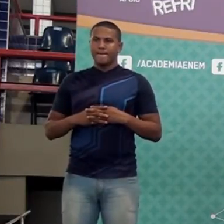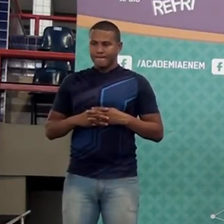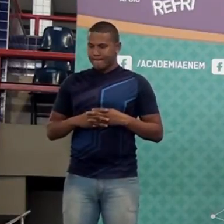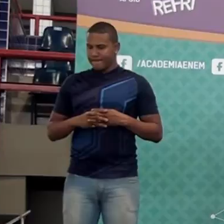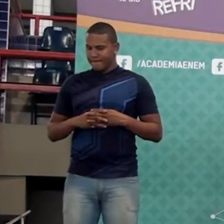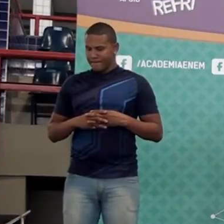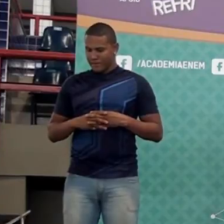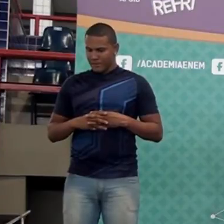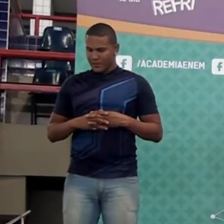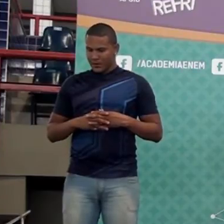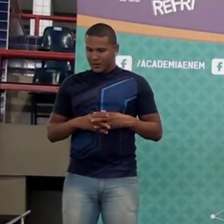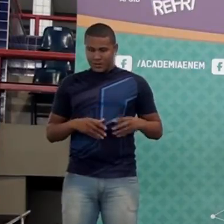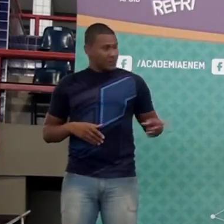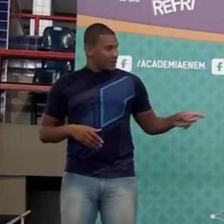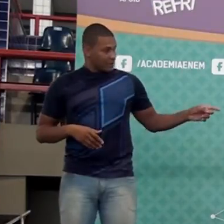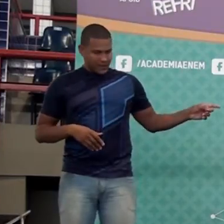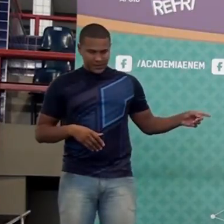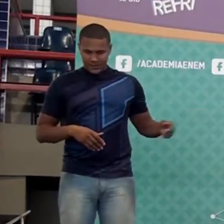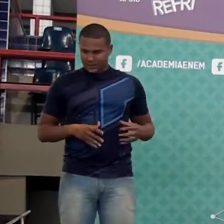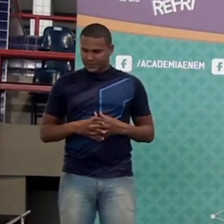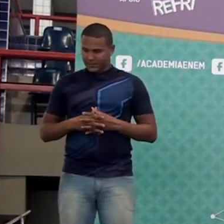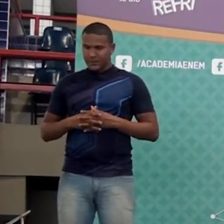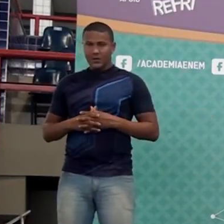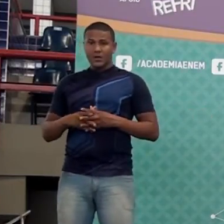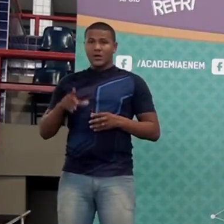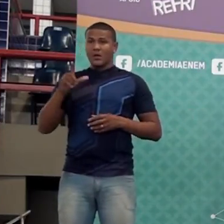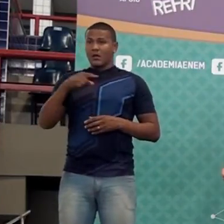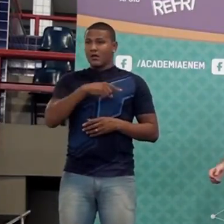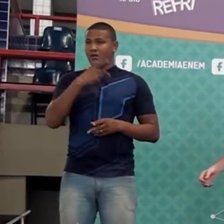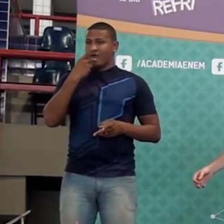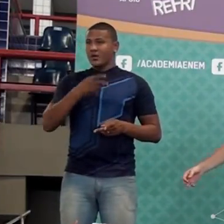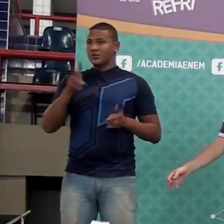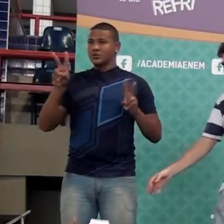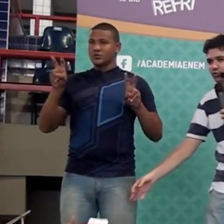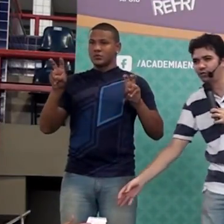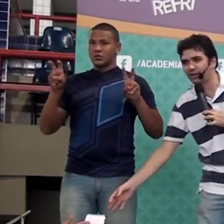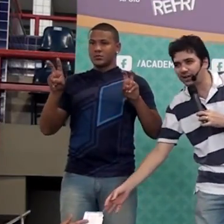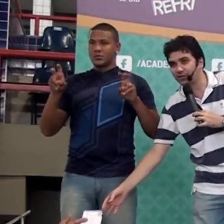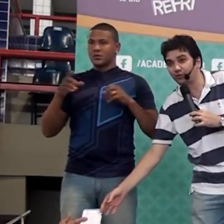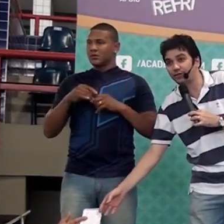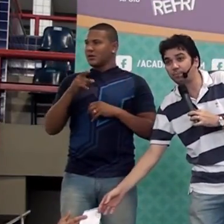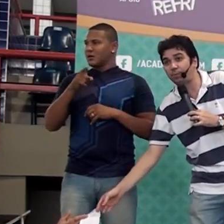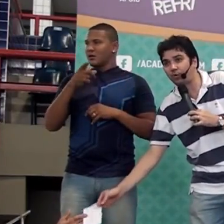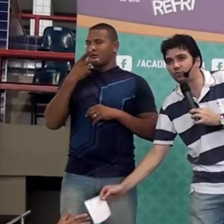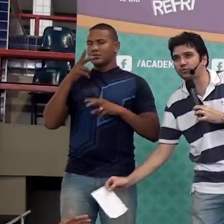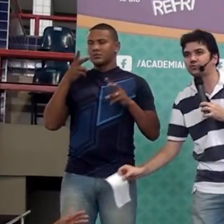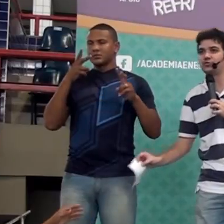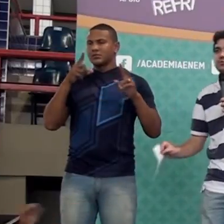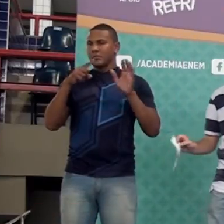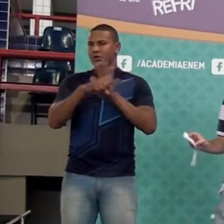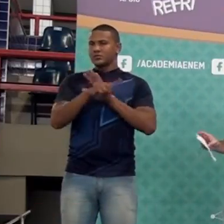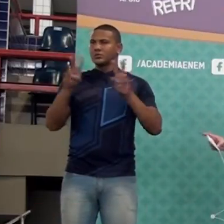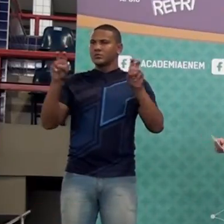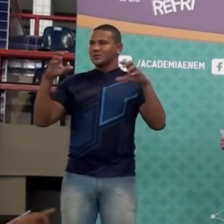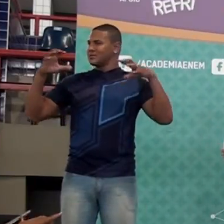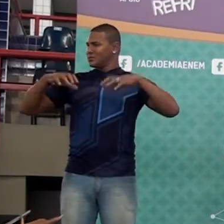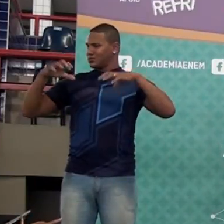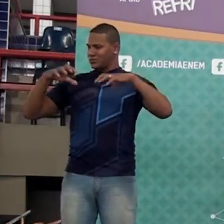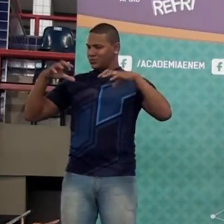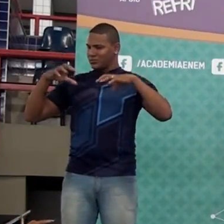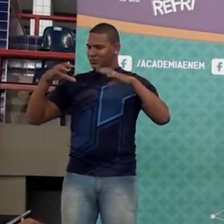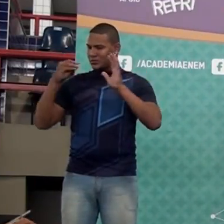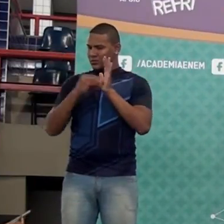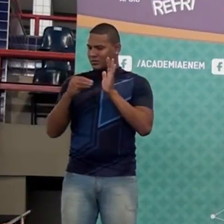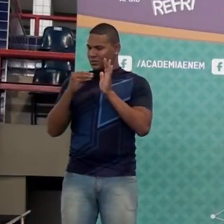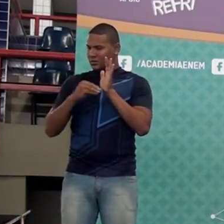Pronto, a gente vai falar já já exatamente disso. Ela está falando sobre a questão da falta de chuva, né? Que choveu pouco nos últimos anos no Brasil.